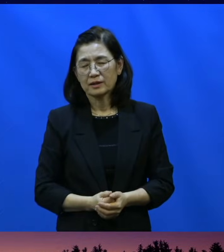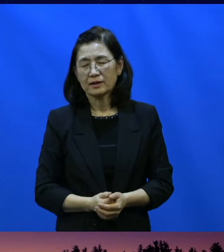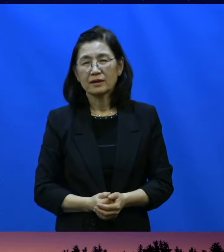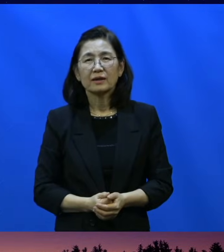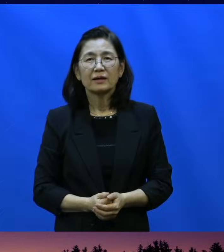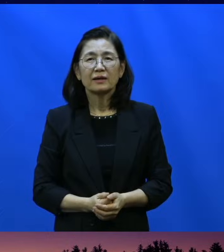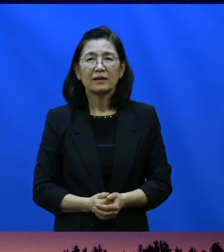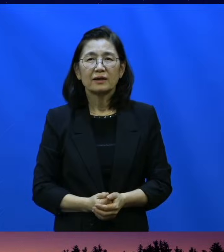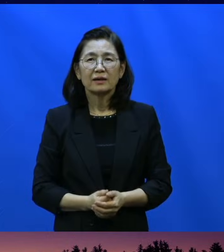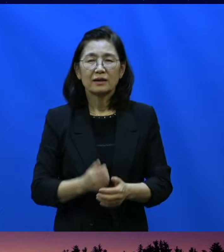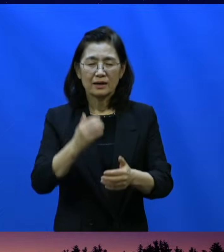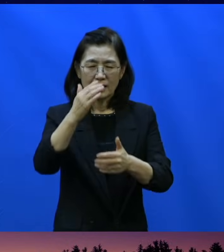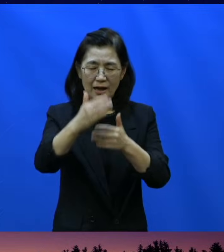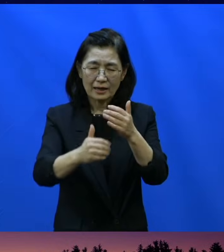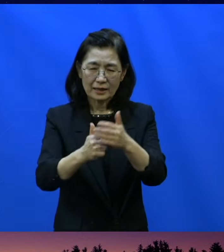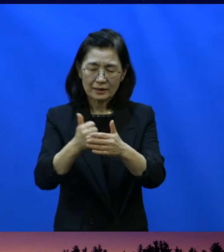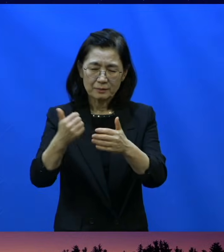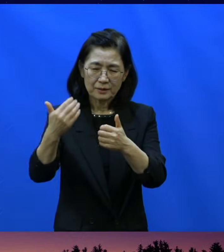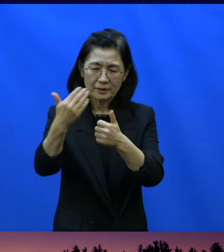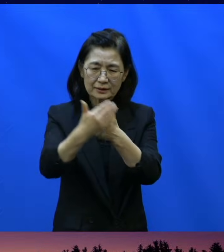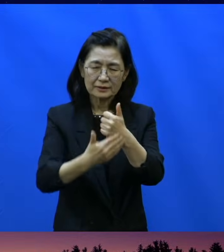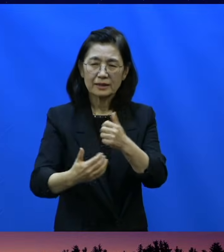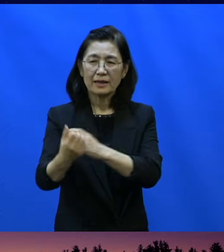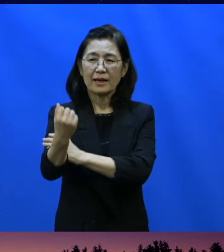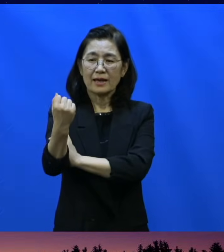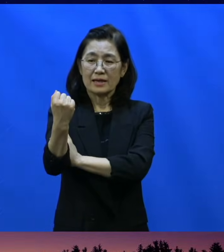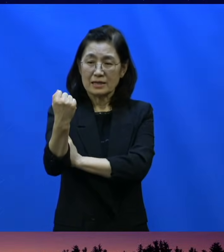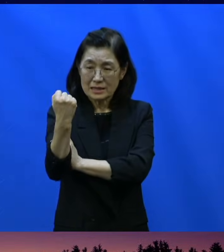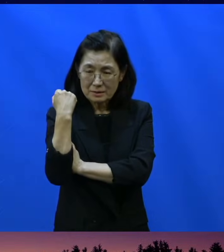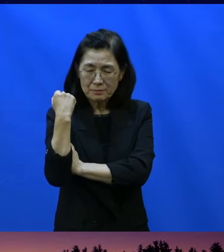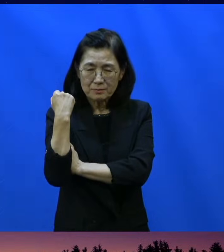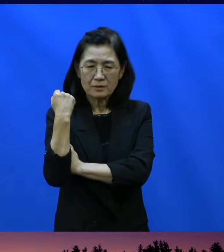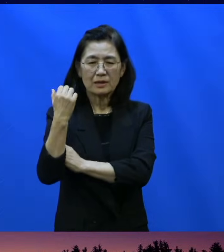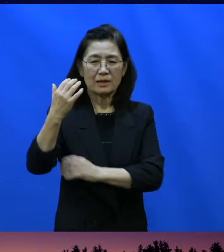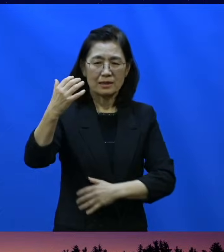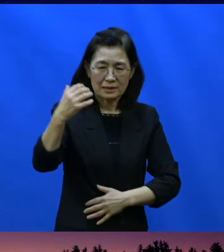사람은 그 은혜의 힘이 나의 삶을 움직이는 에너지가 돼요.